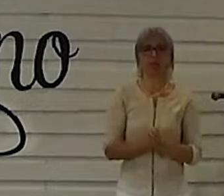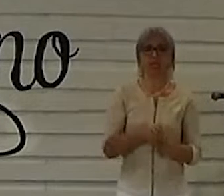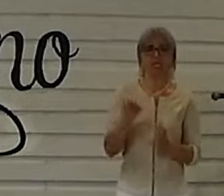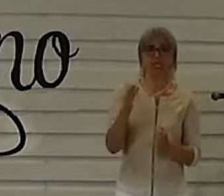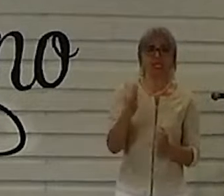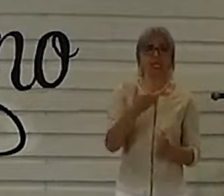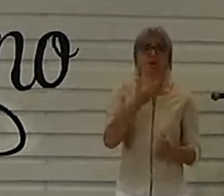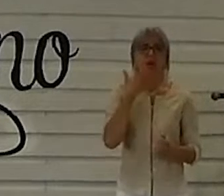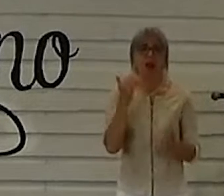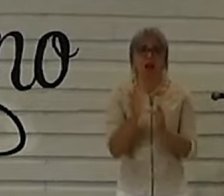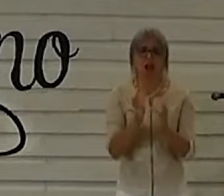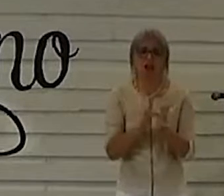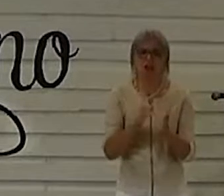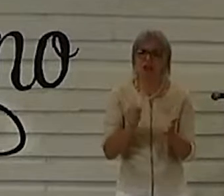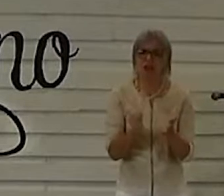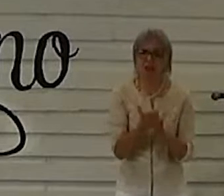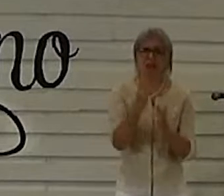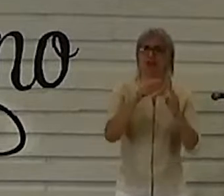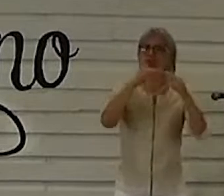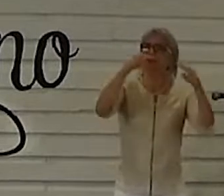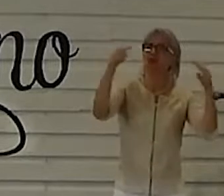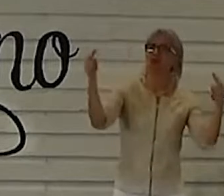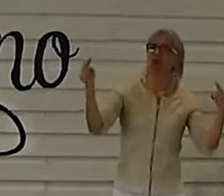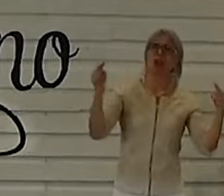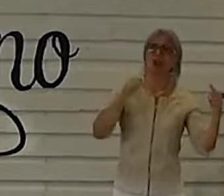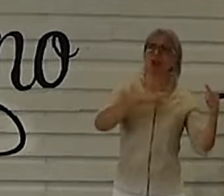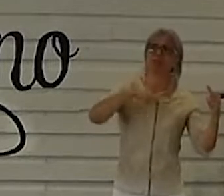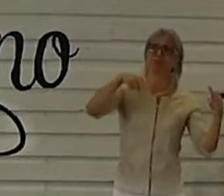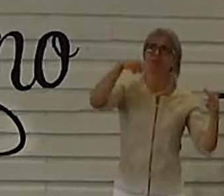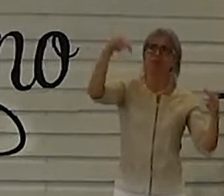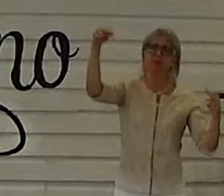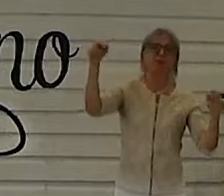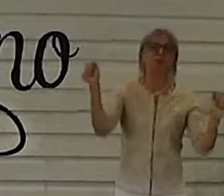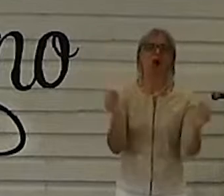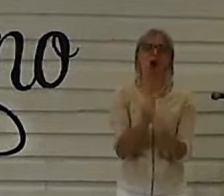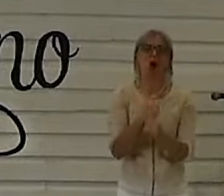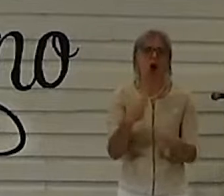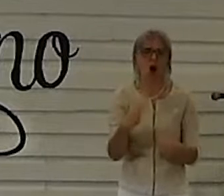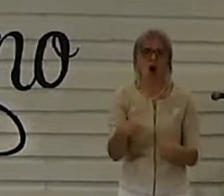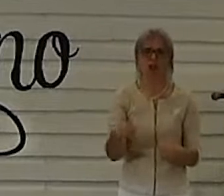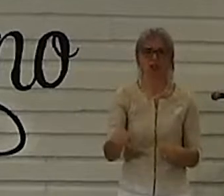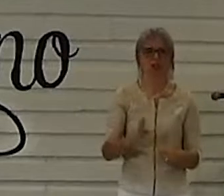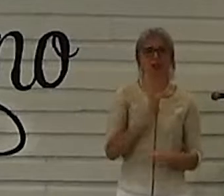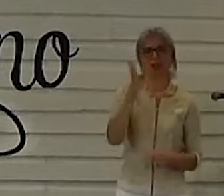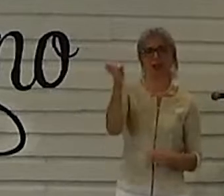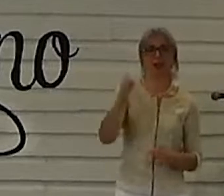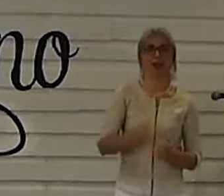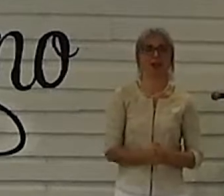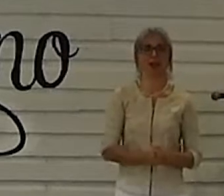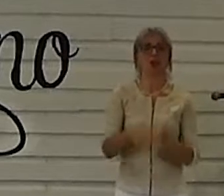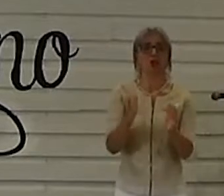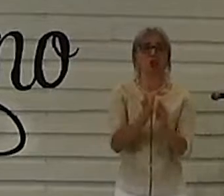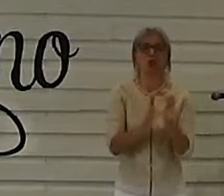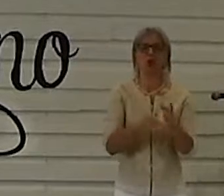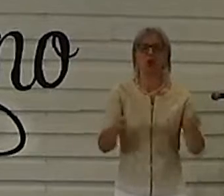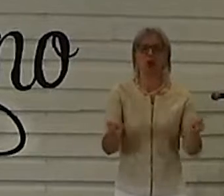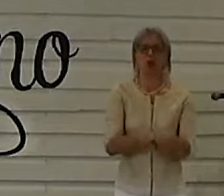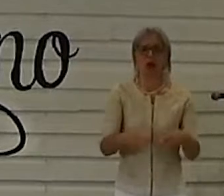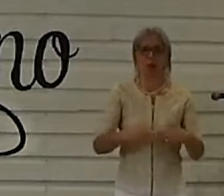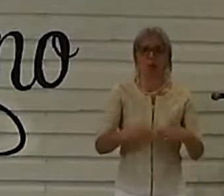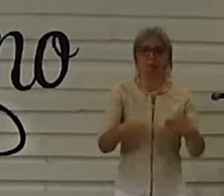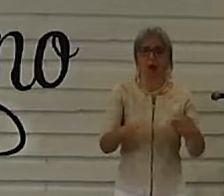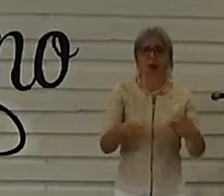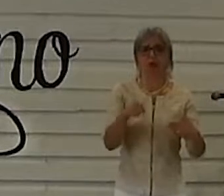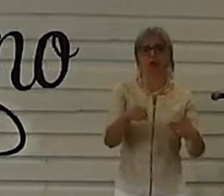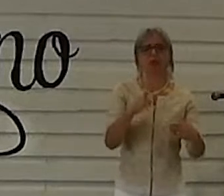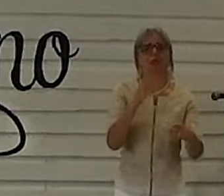là. La porta, e tra quella porta devi passare. Cornelio